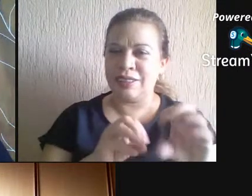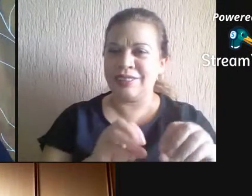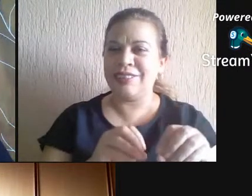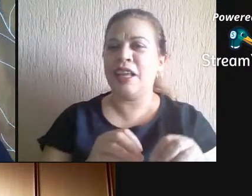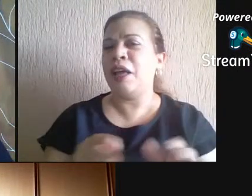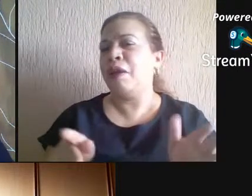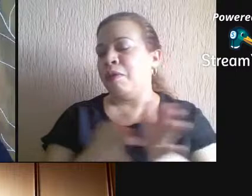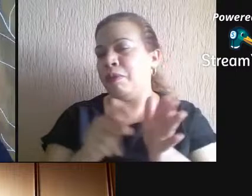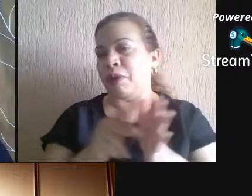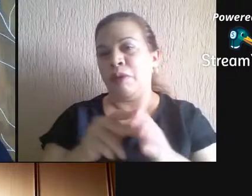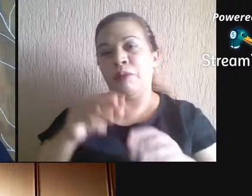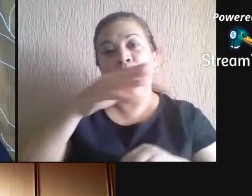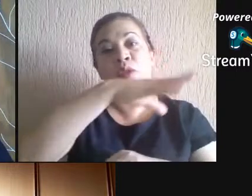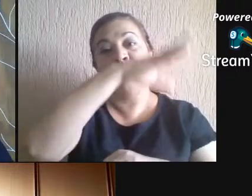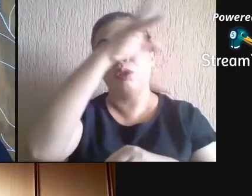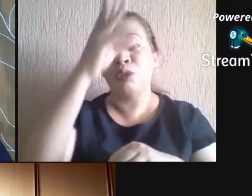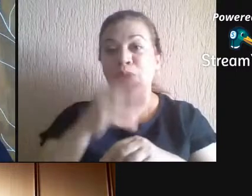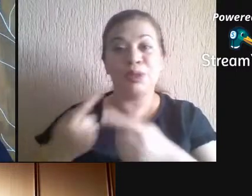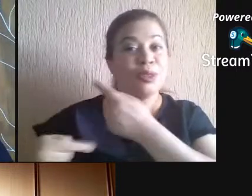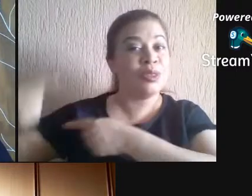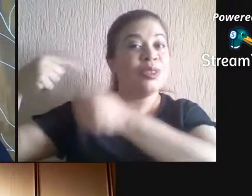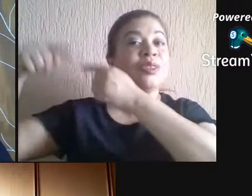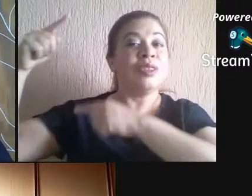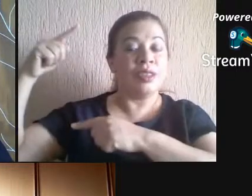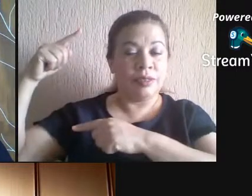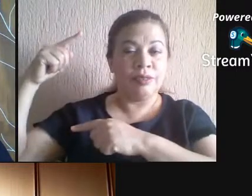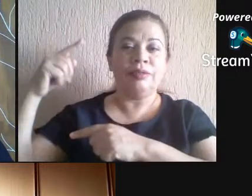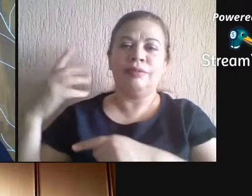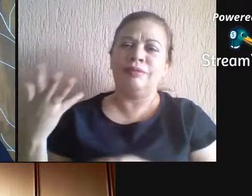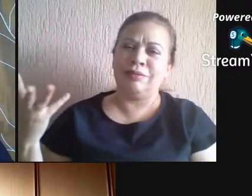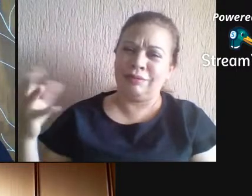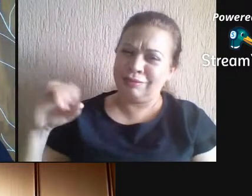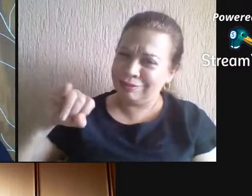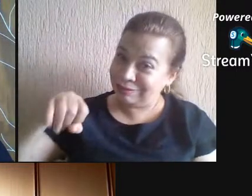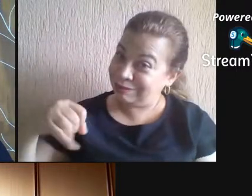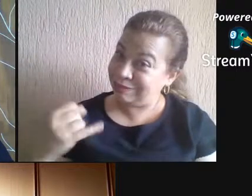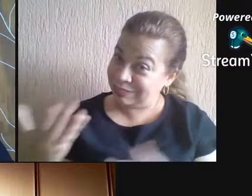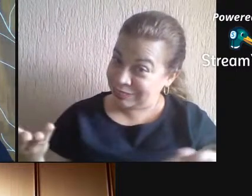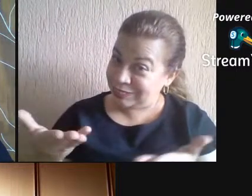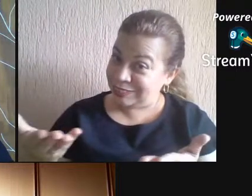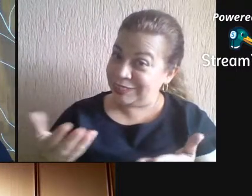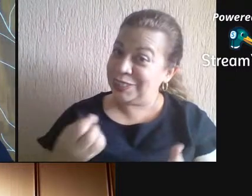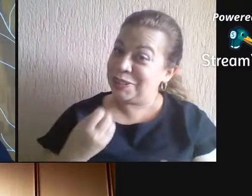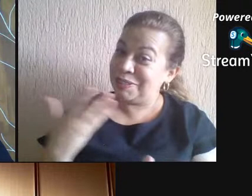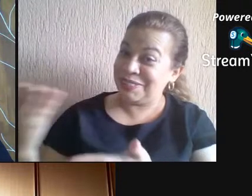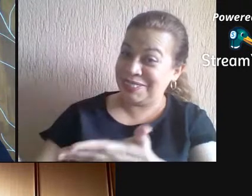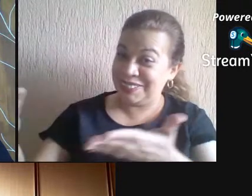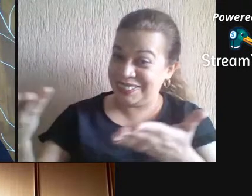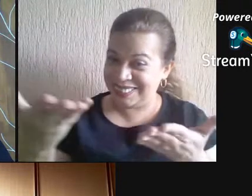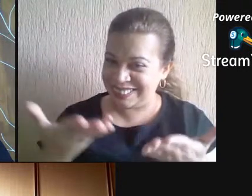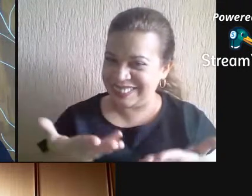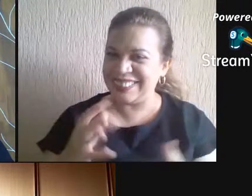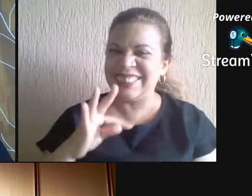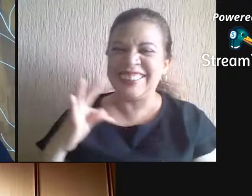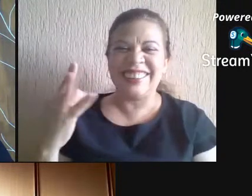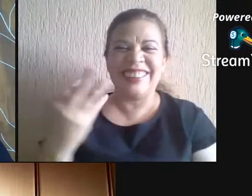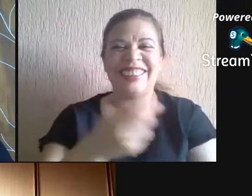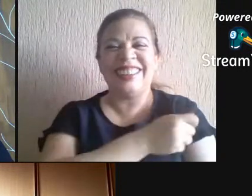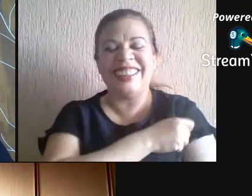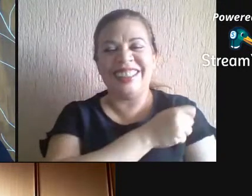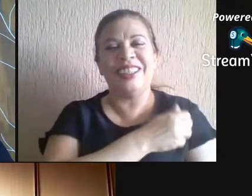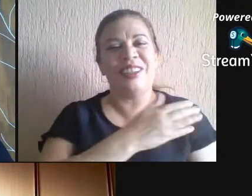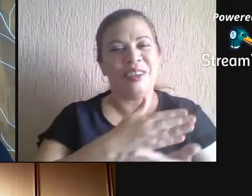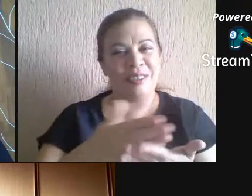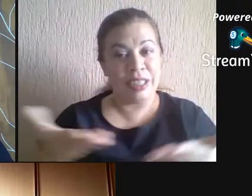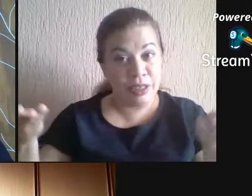dele o sucesso que é. Então, a gente aproveita esse momento para desejar as boas-vindas a todos os alunos que iniciam suas atividades no